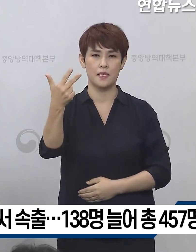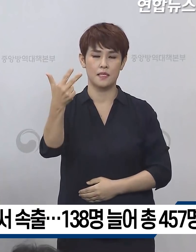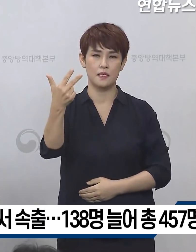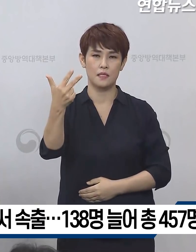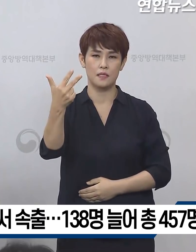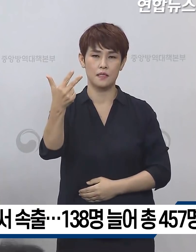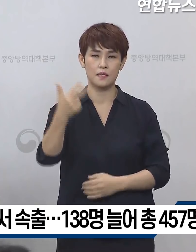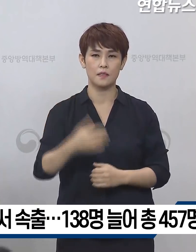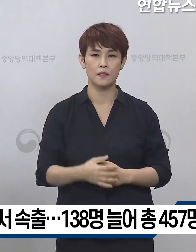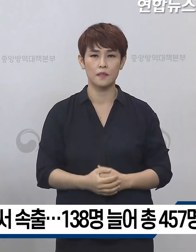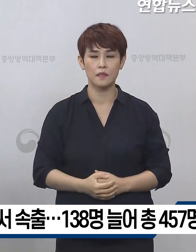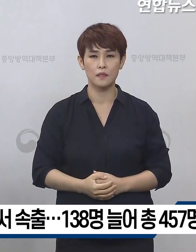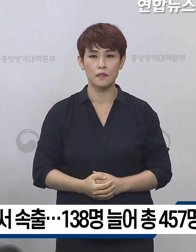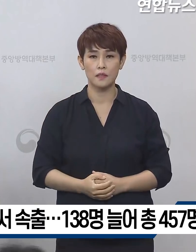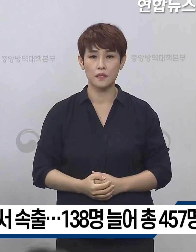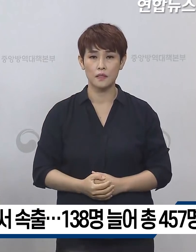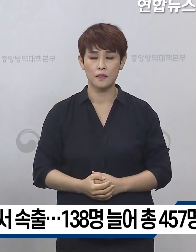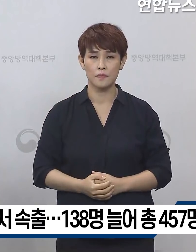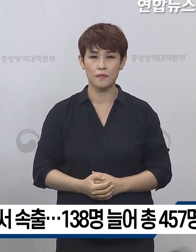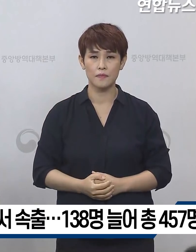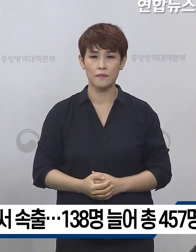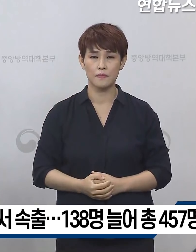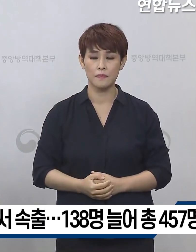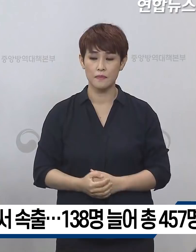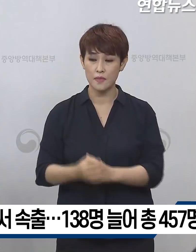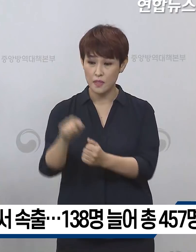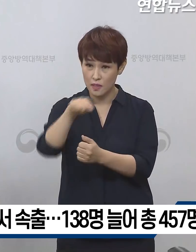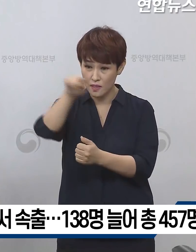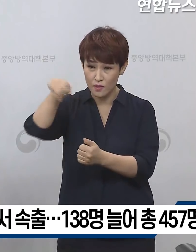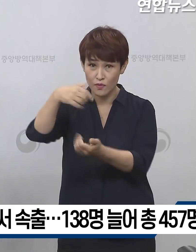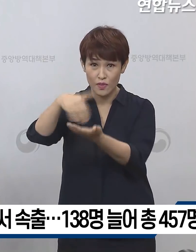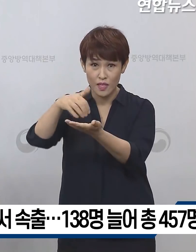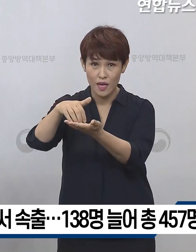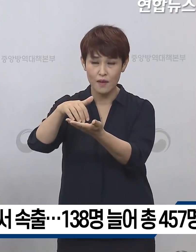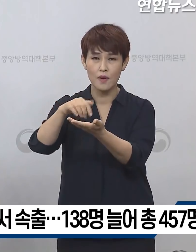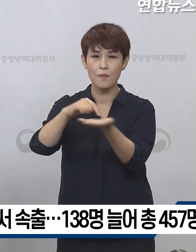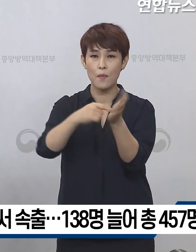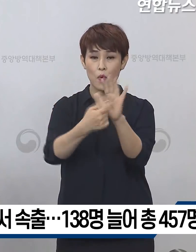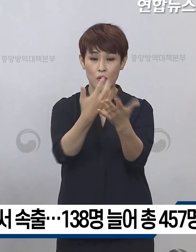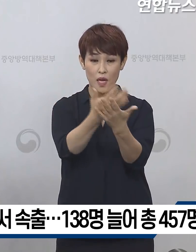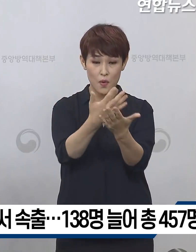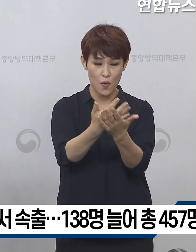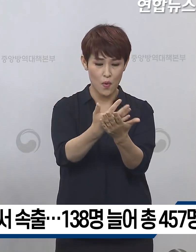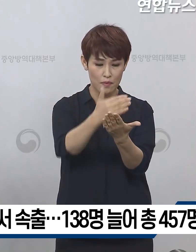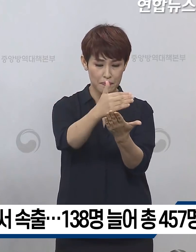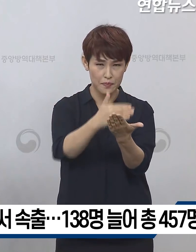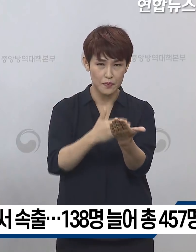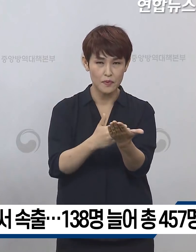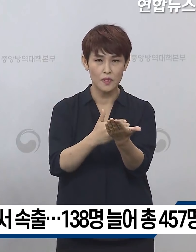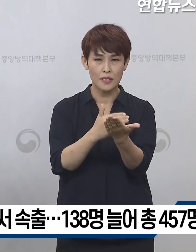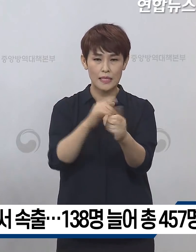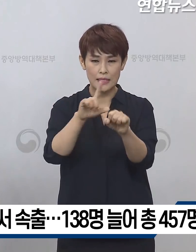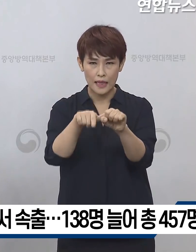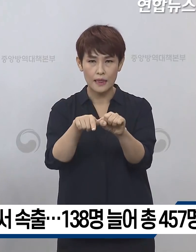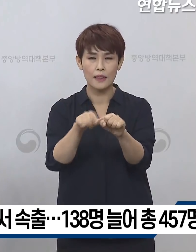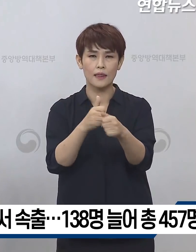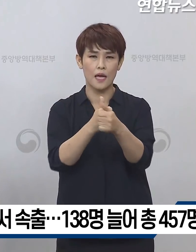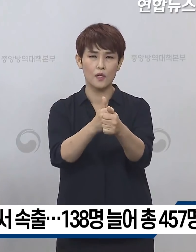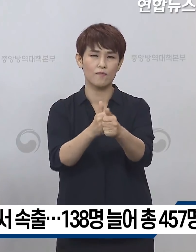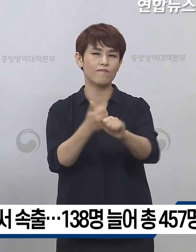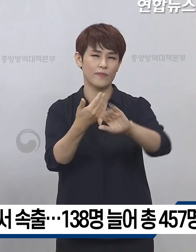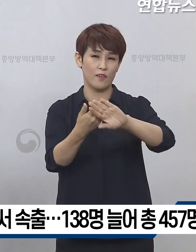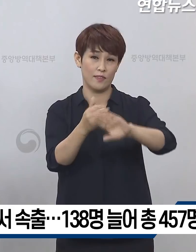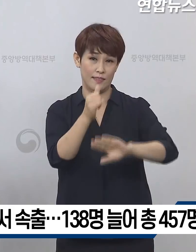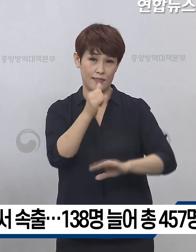457명입니다. 이 통계 수치는 발표 자료 집계 시점 등의 차이로 일부 상이할 수 있음을